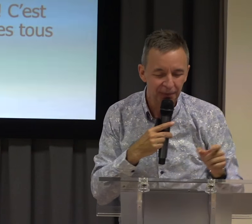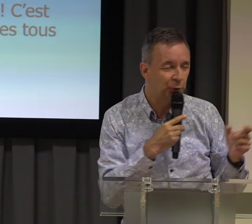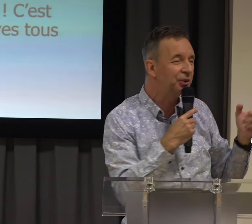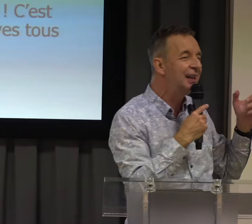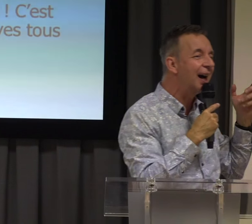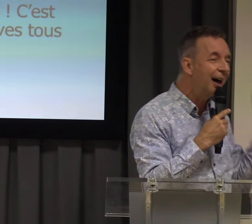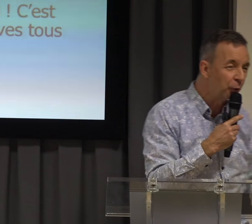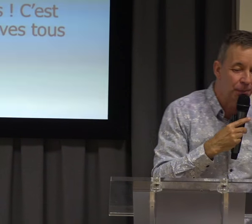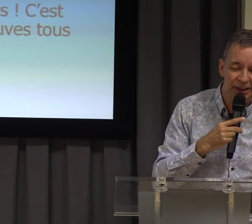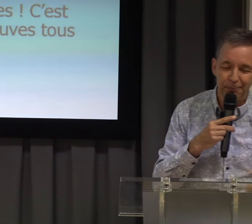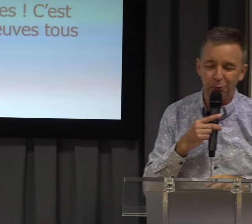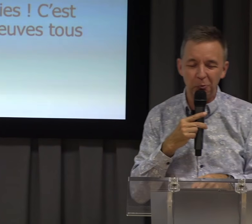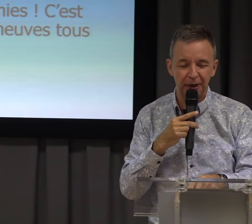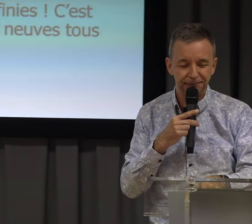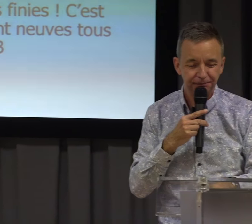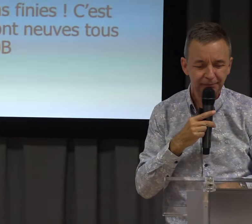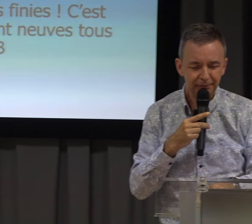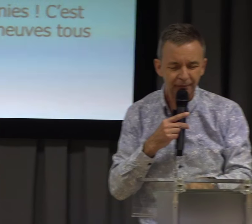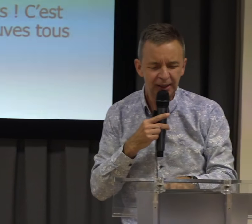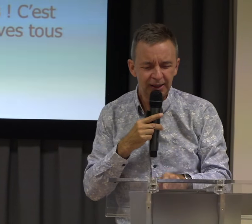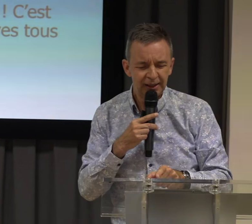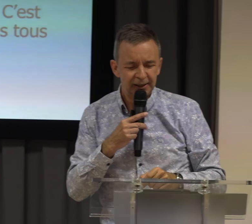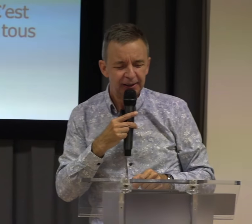là tout ce qu'il a accompli pour moi.